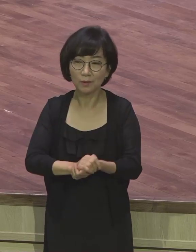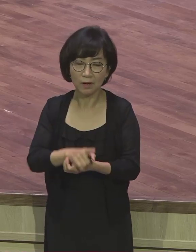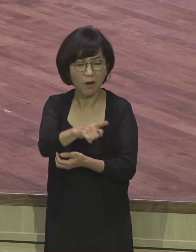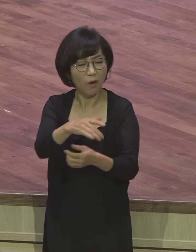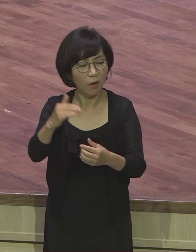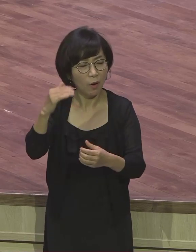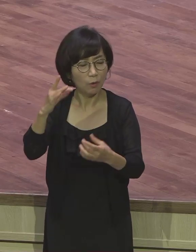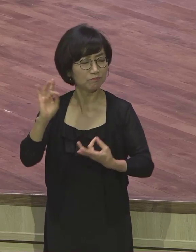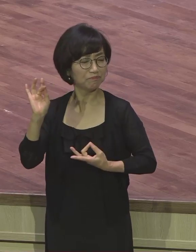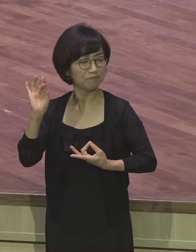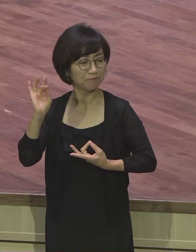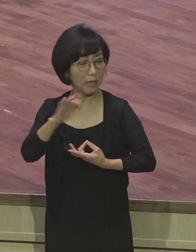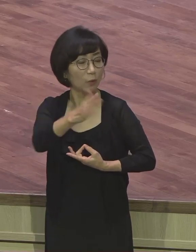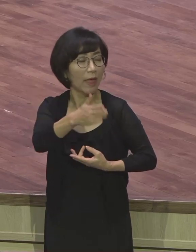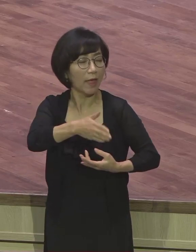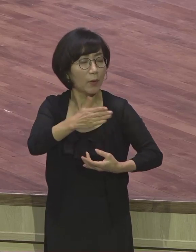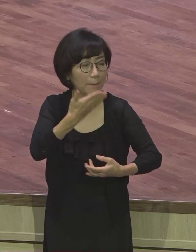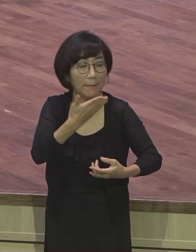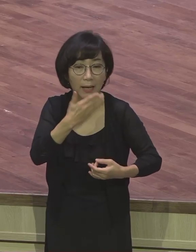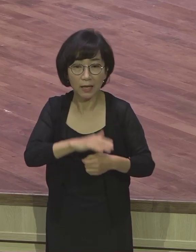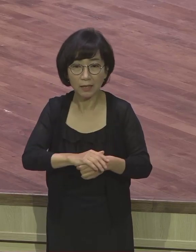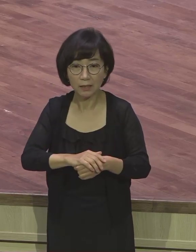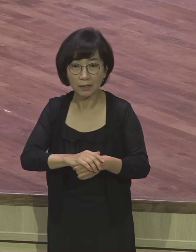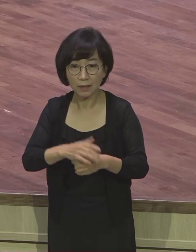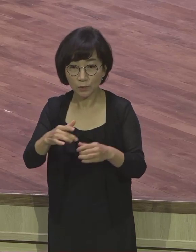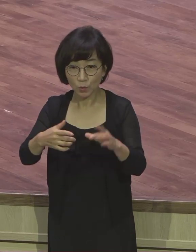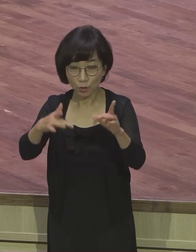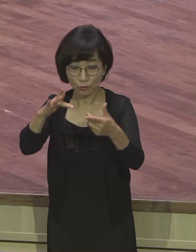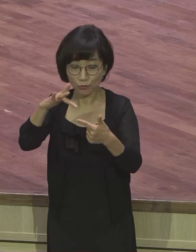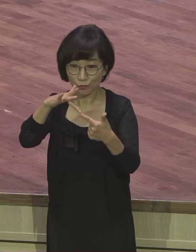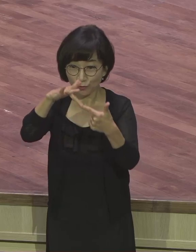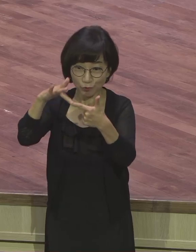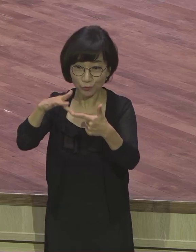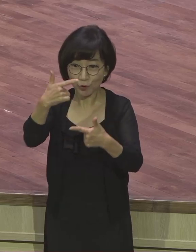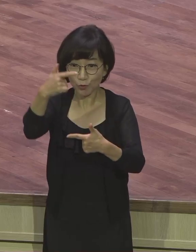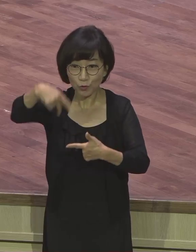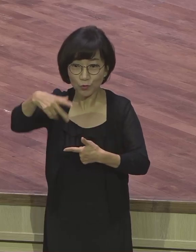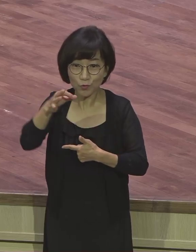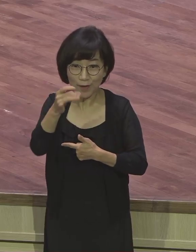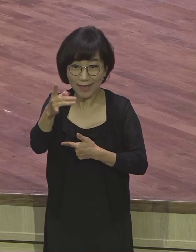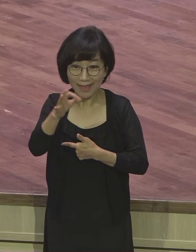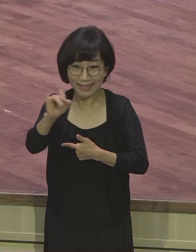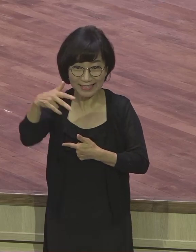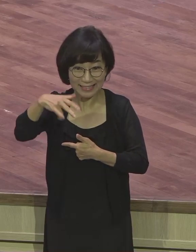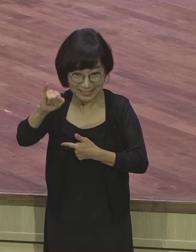뭡니까? 너가 하나님 되라. 너요 너. 나요 나.